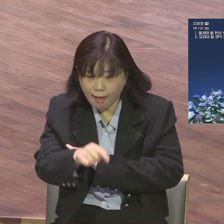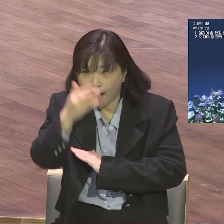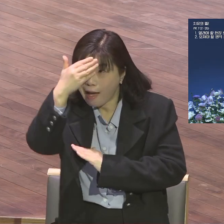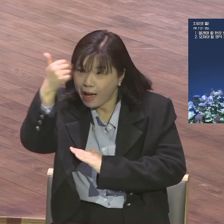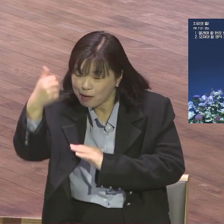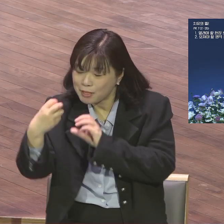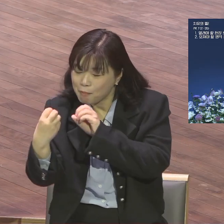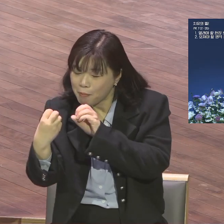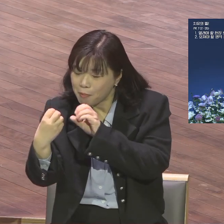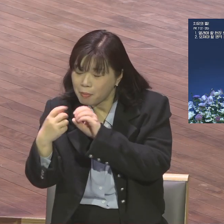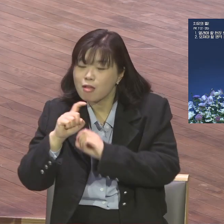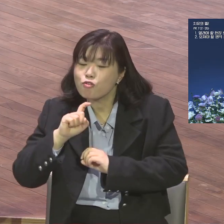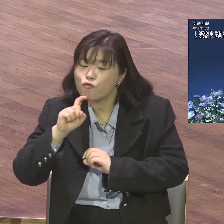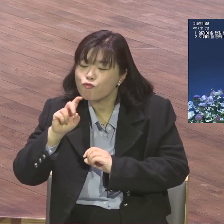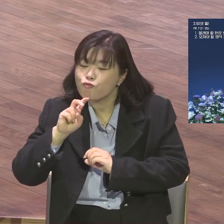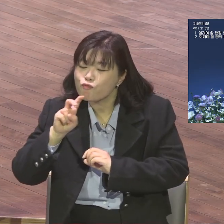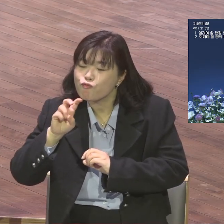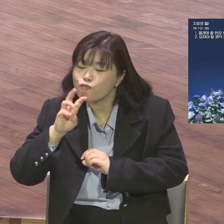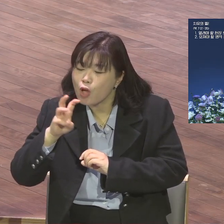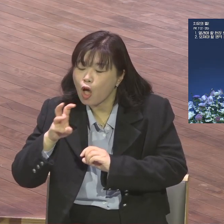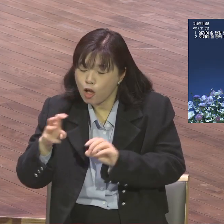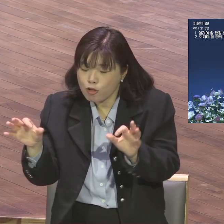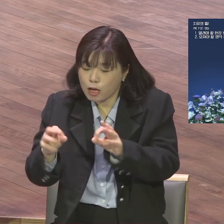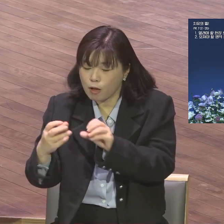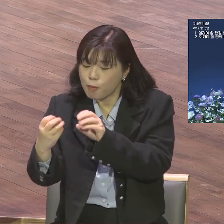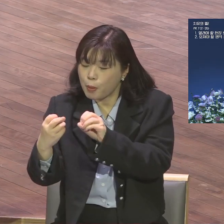할아버지가 평상시의 인자 모습으로